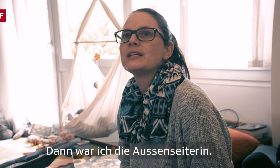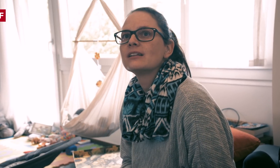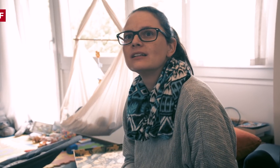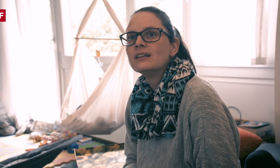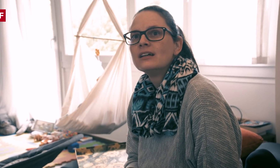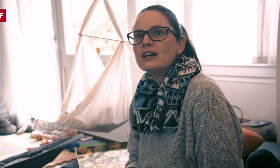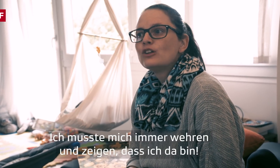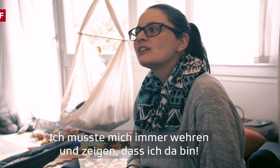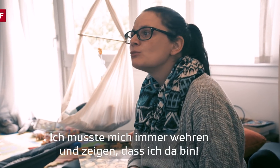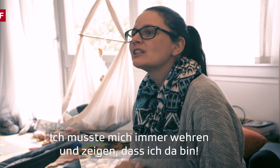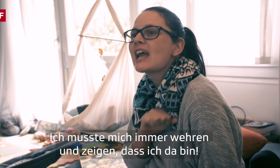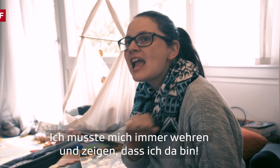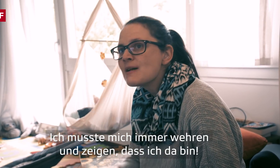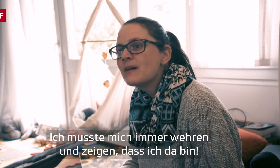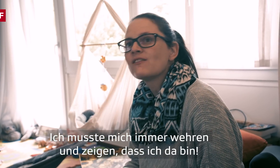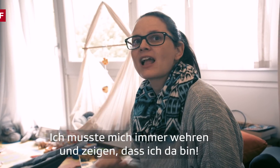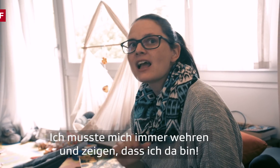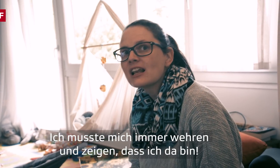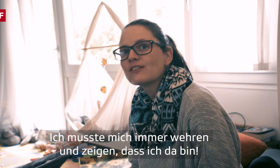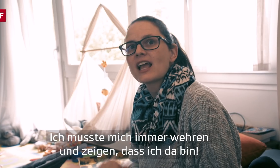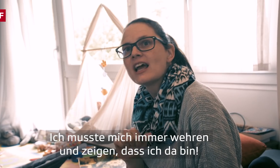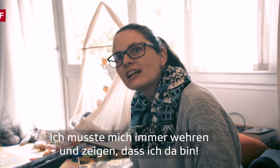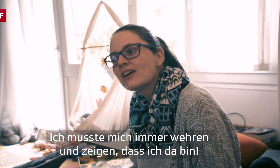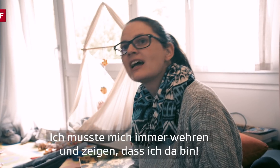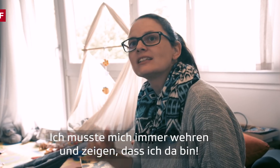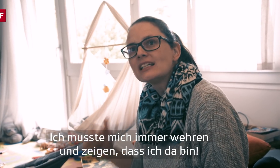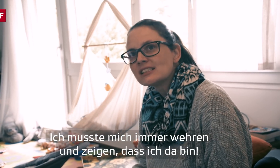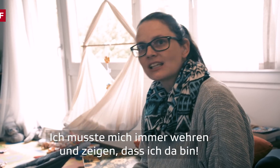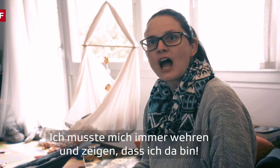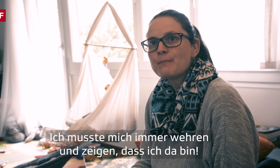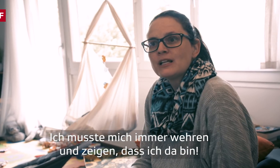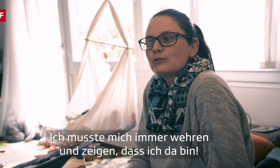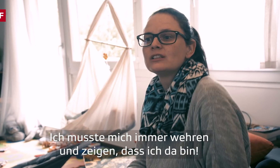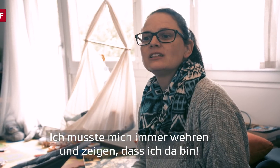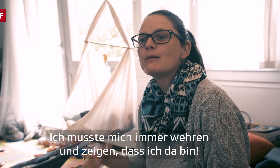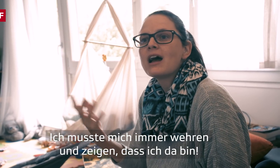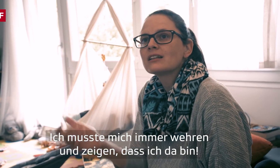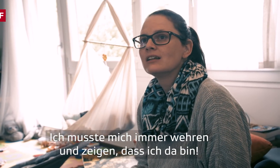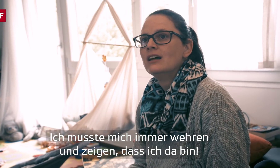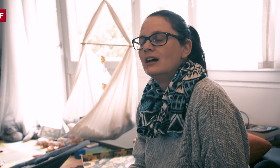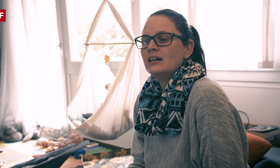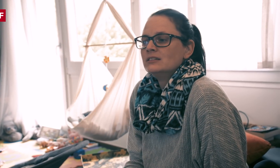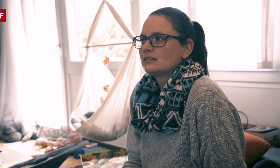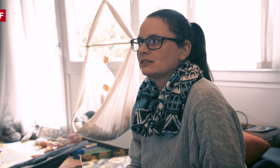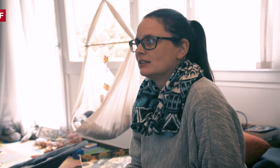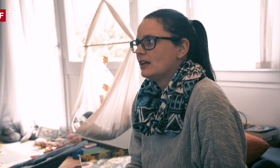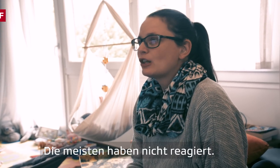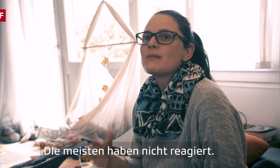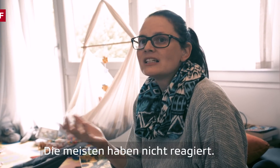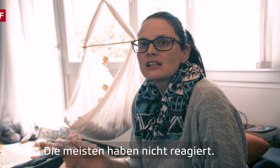bin. Und ich musste immer wehren, dass ich da bin. Niemand, die meisten